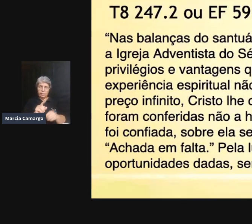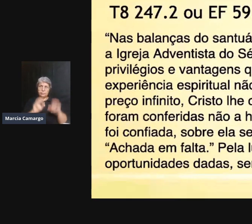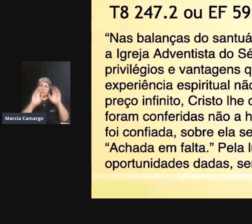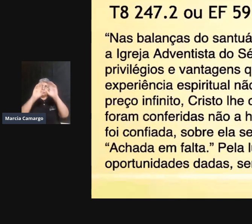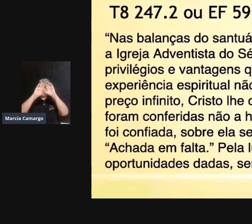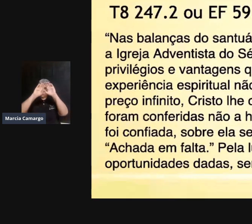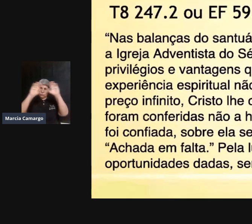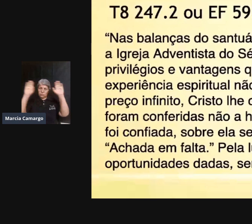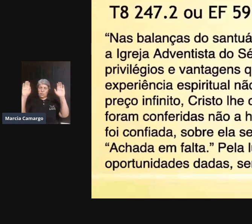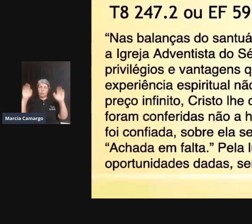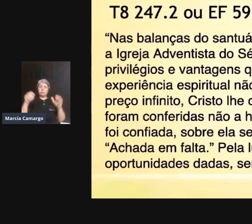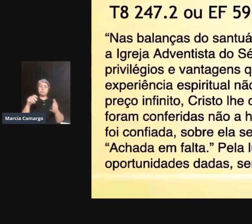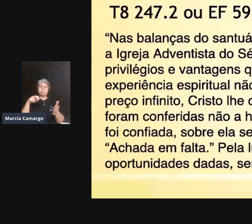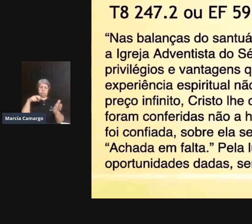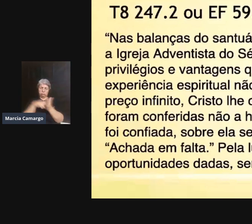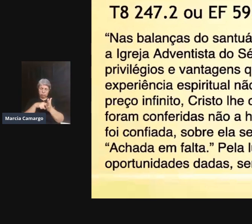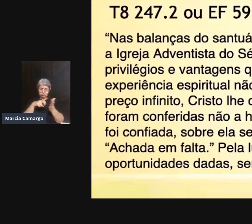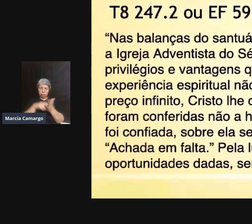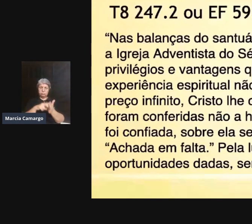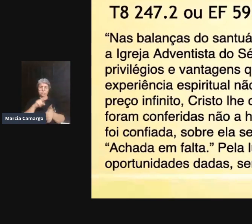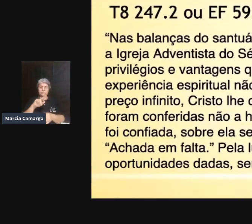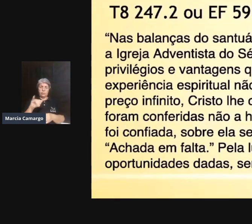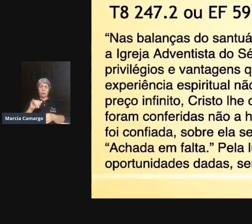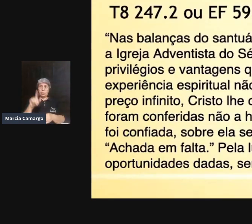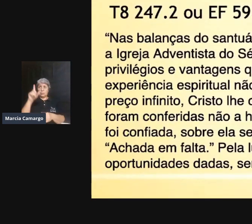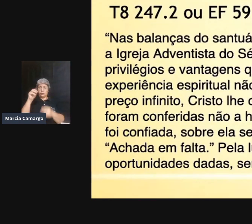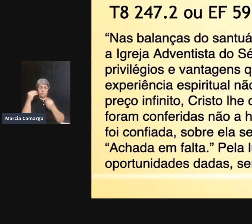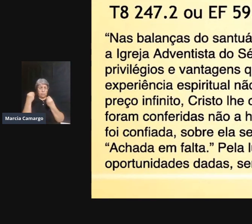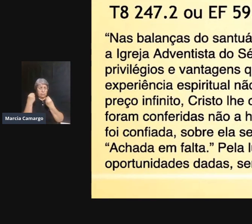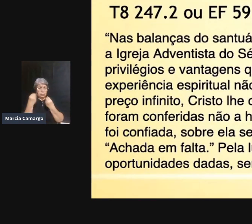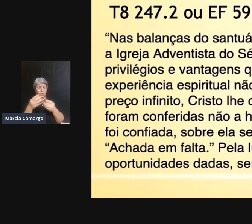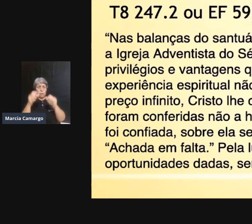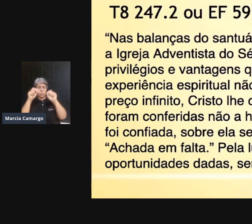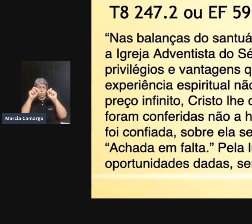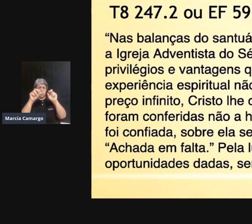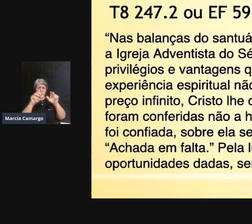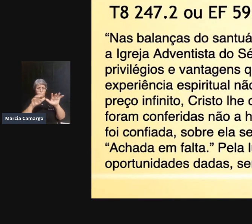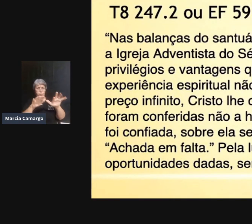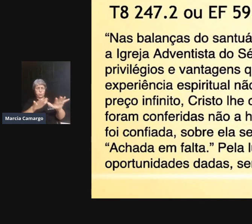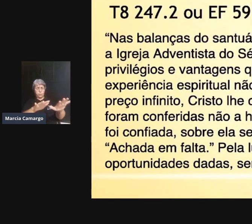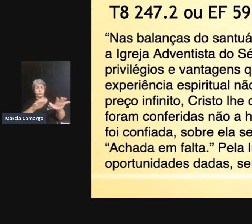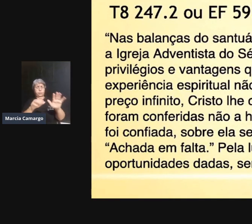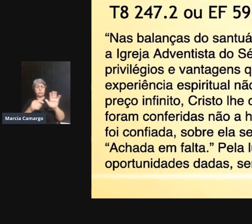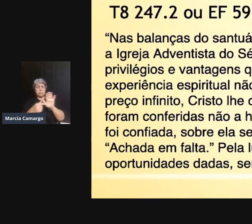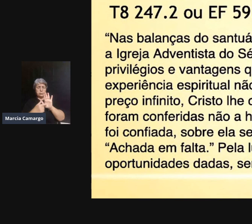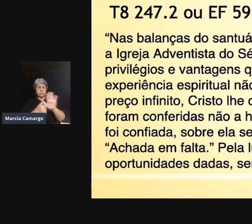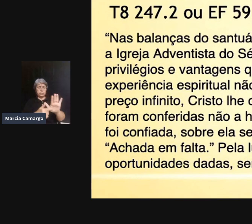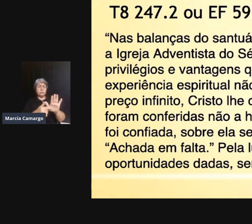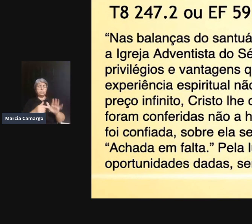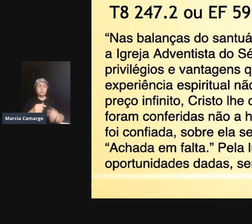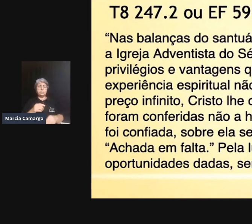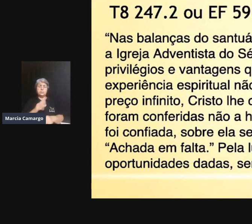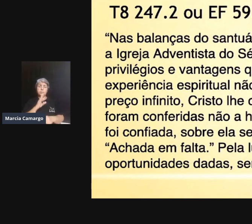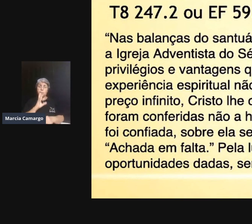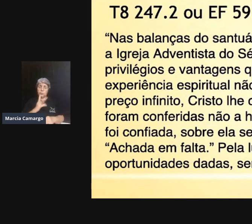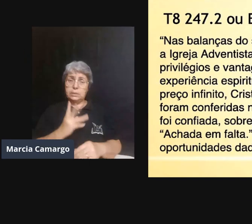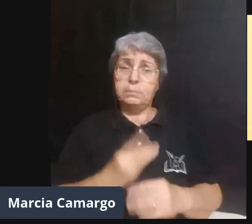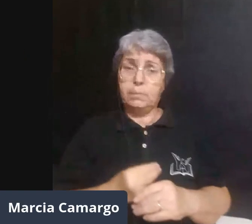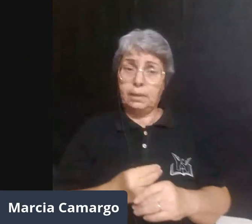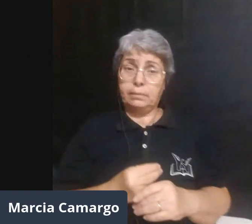falta. Pela luz que lhe foi concedida, pelas oportunidades dadas, será julgada.